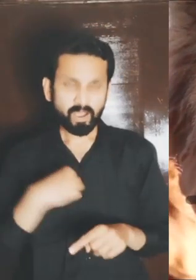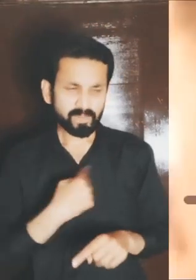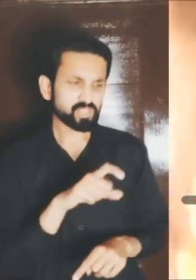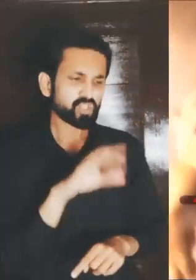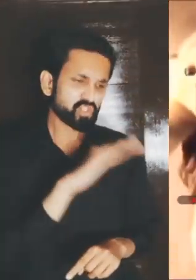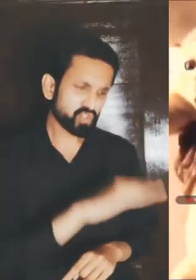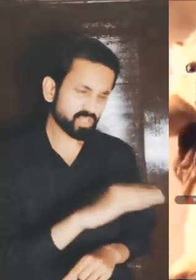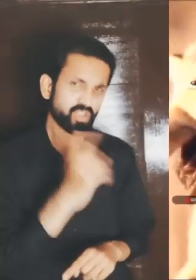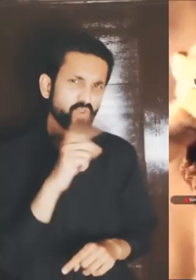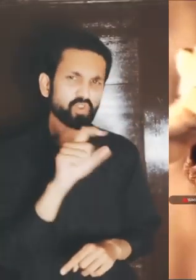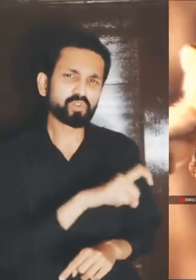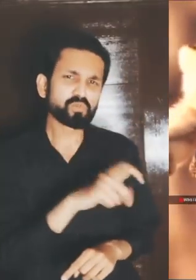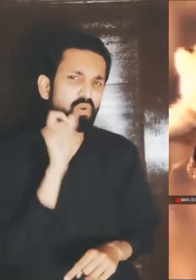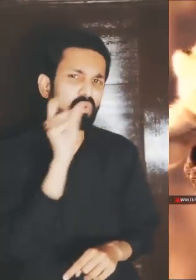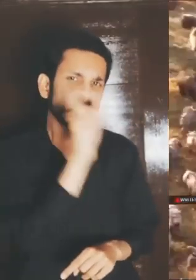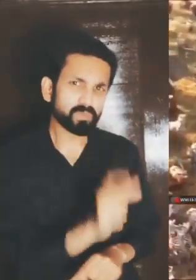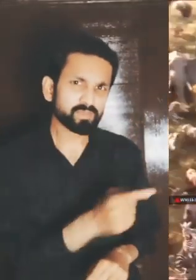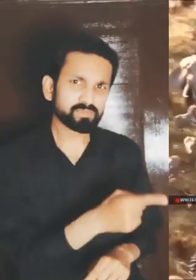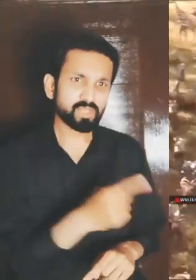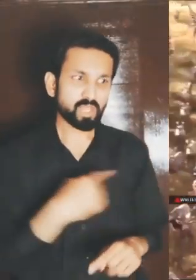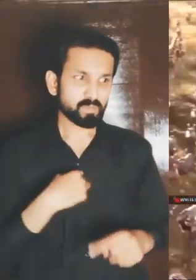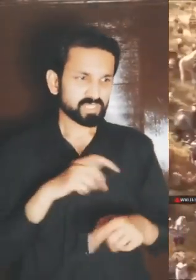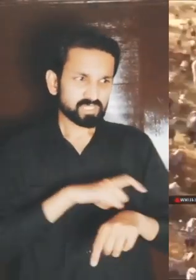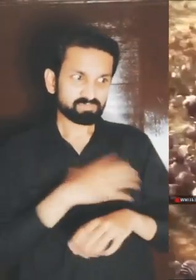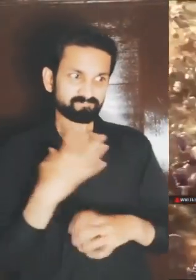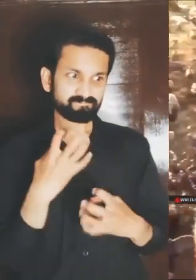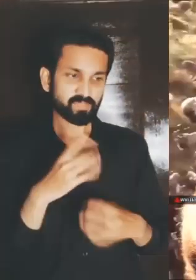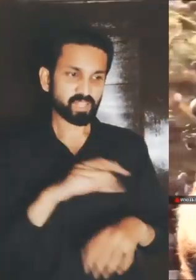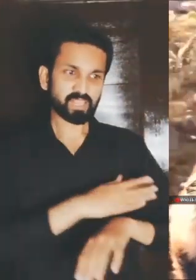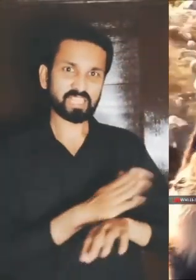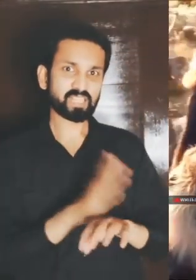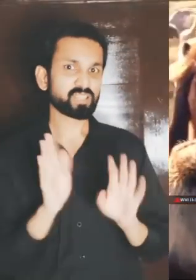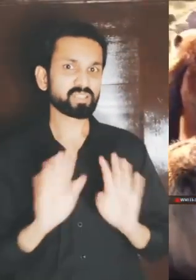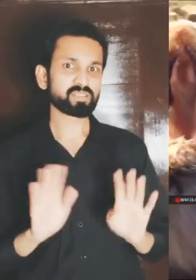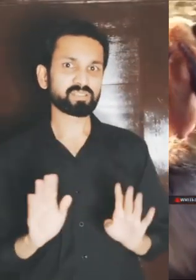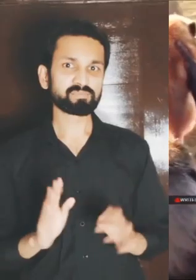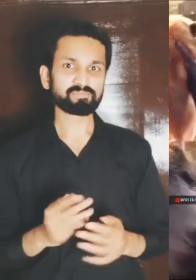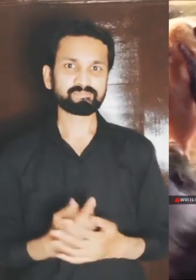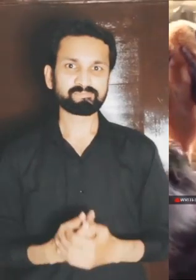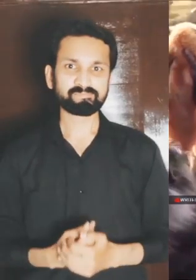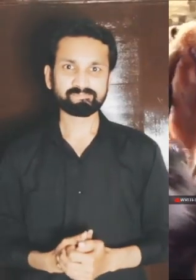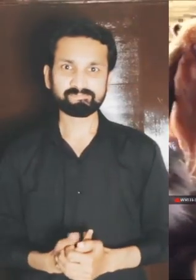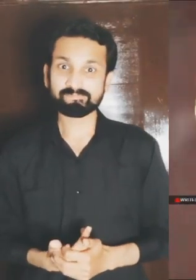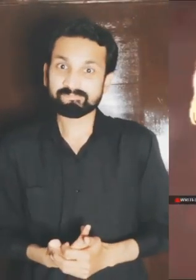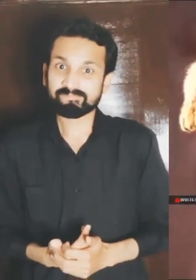अपने से छोटे और कमजोर पर गुस्सा करने में जरा देर नहीं करता।